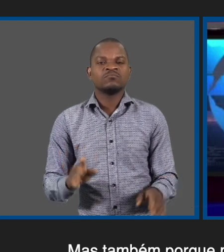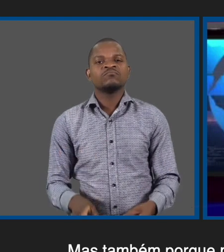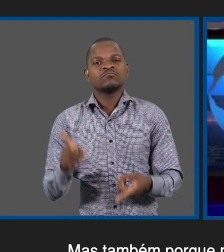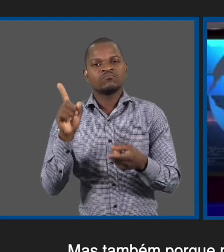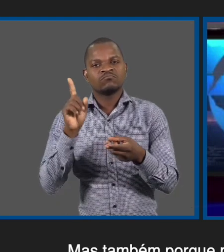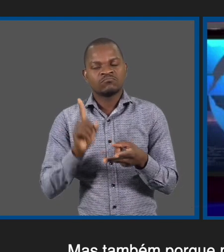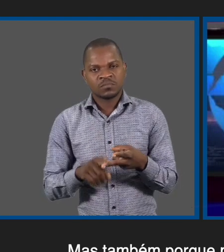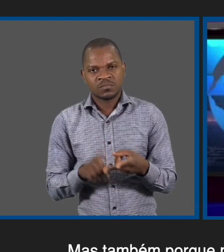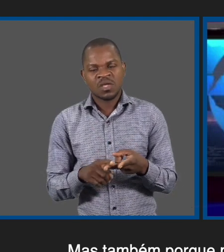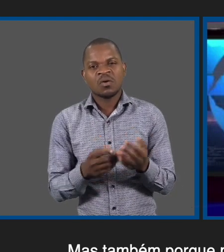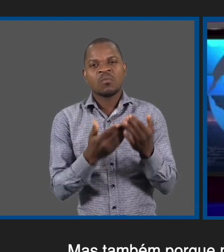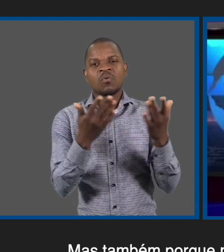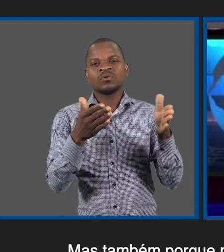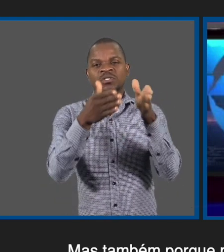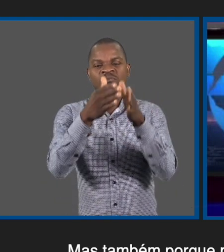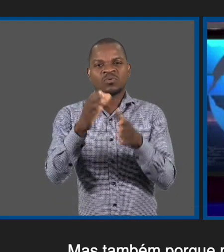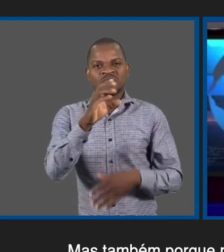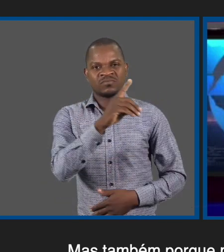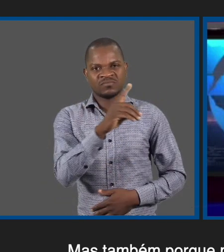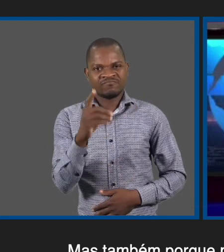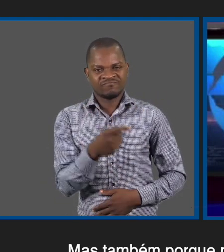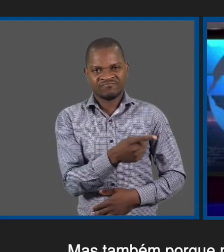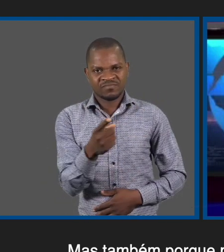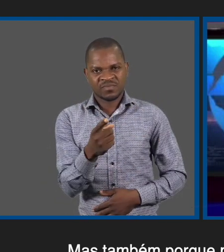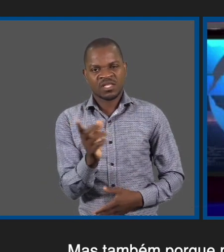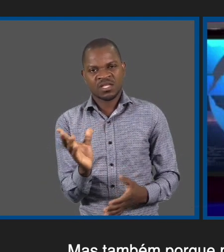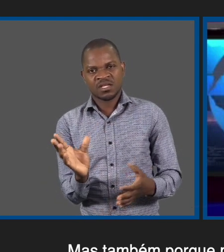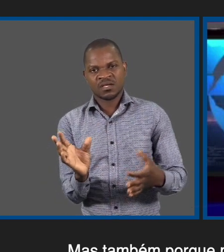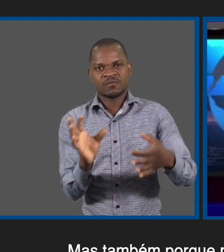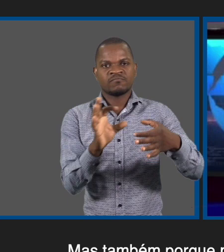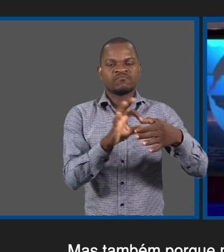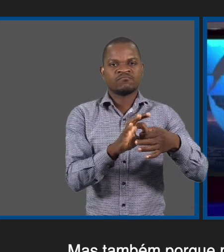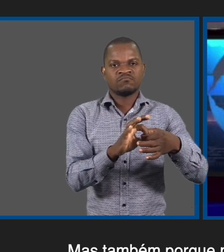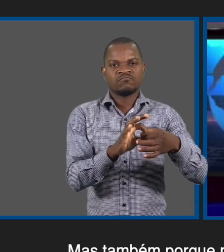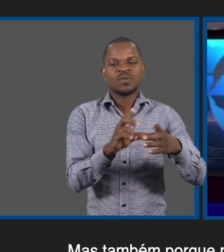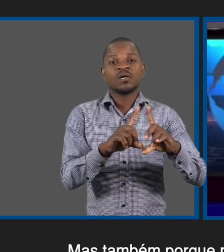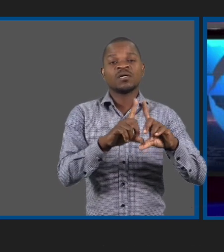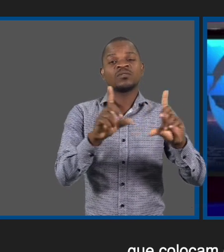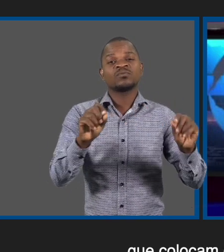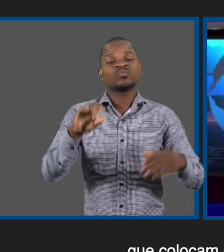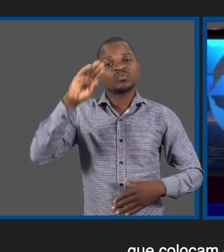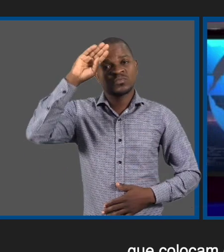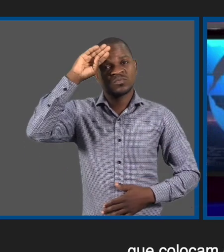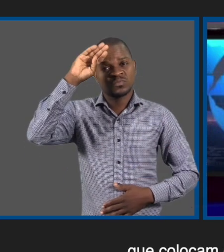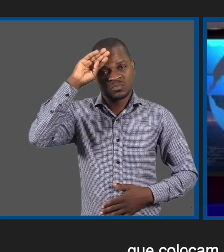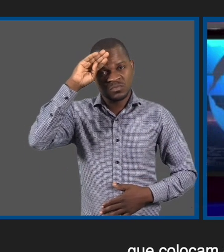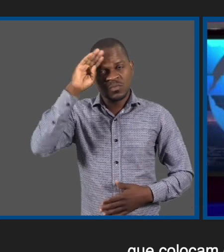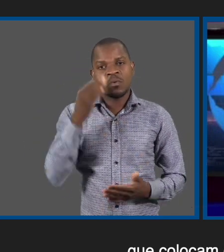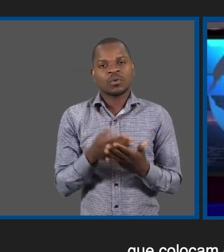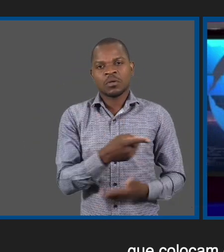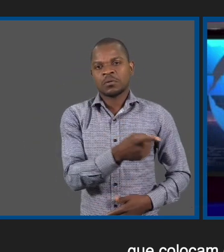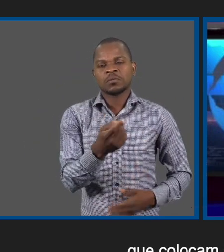Mas também porque muitas deficiências, infelizmente, estão também ligadas a outras doenças